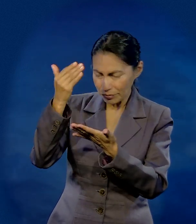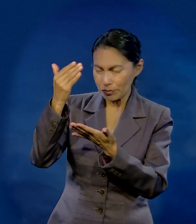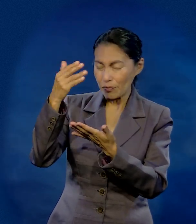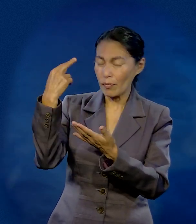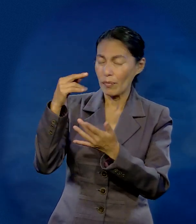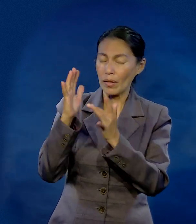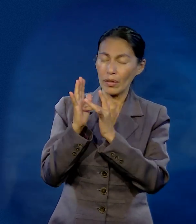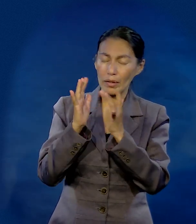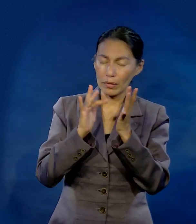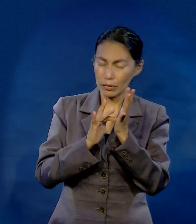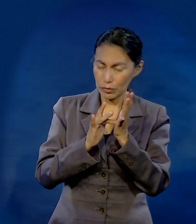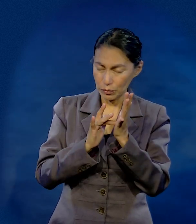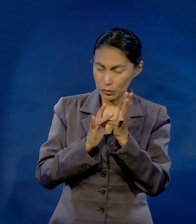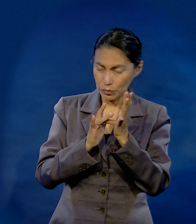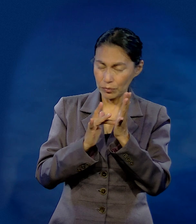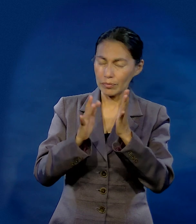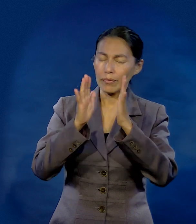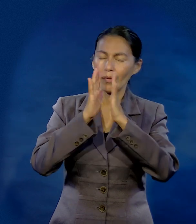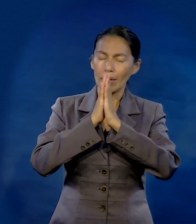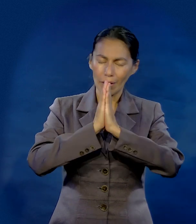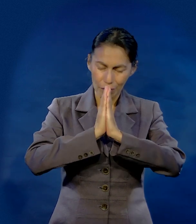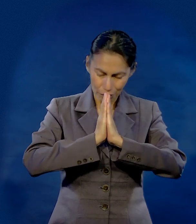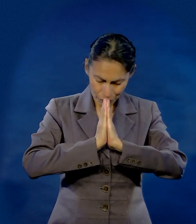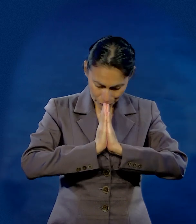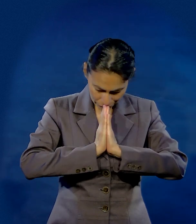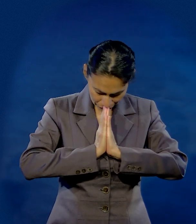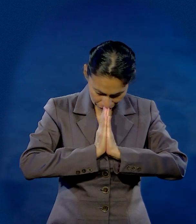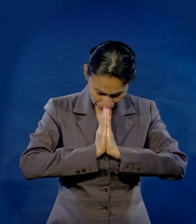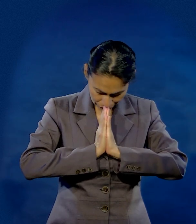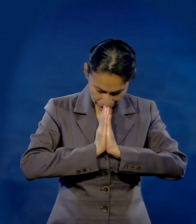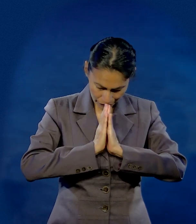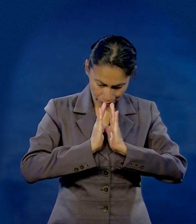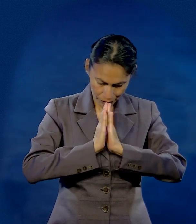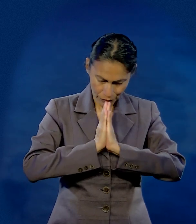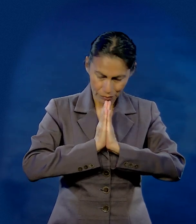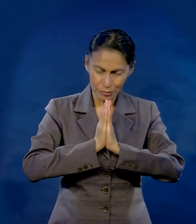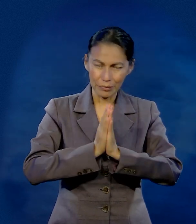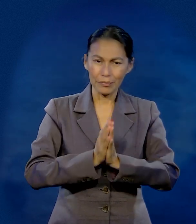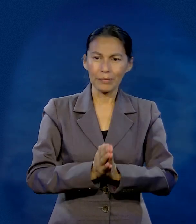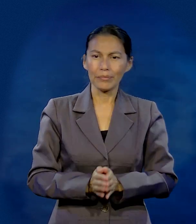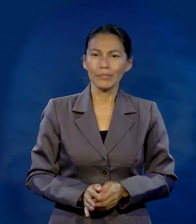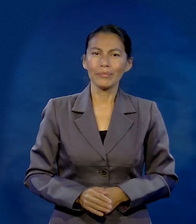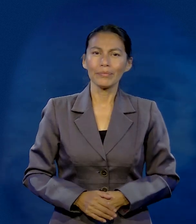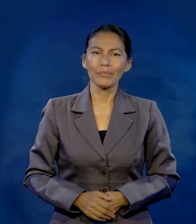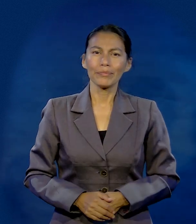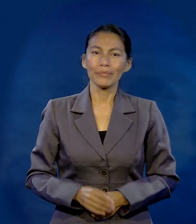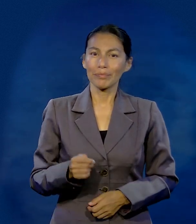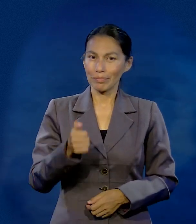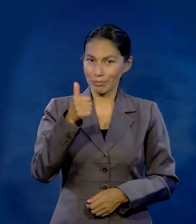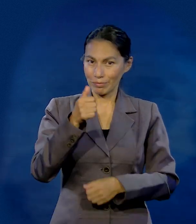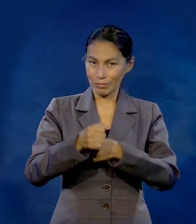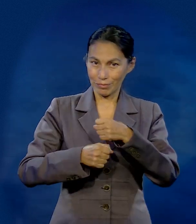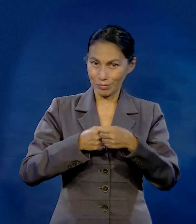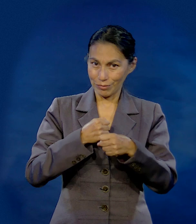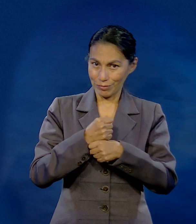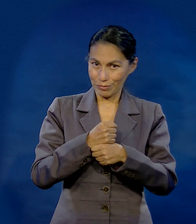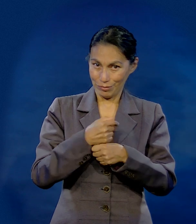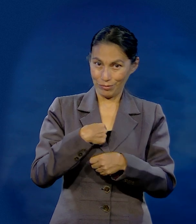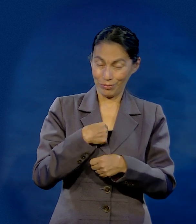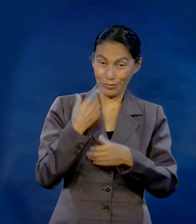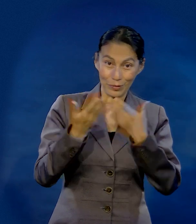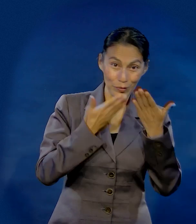santo lo suplicamos muy agradecidos contigo en el nombre de Jesús